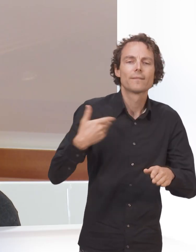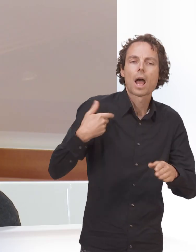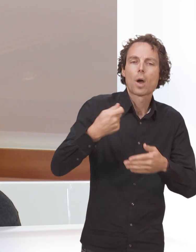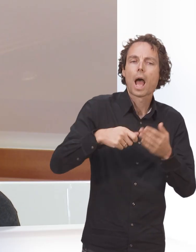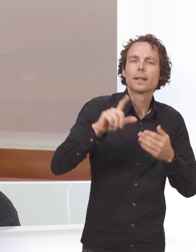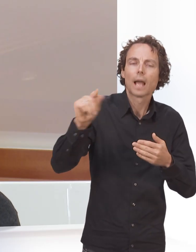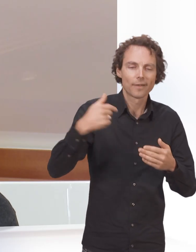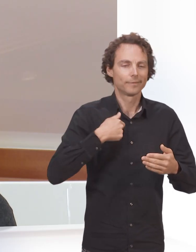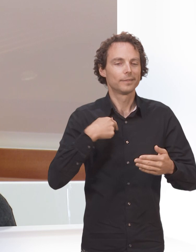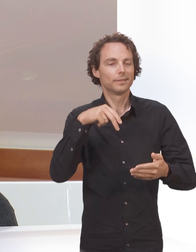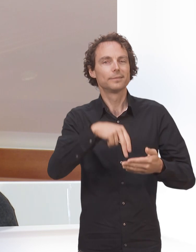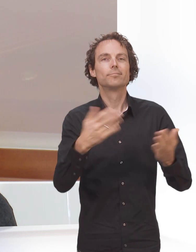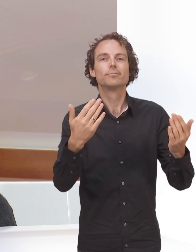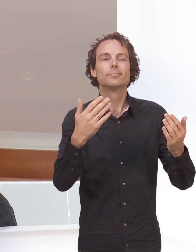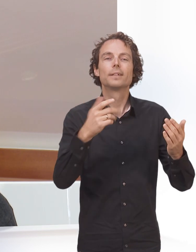das.